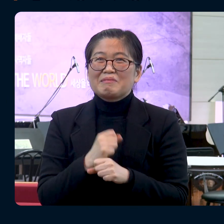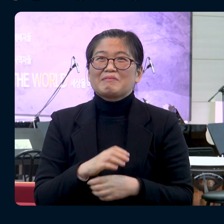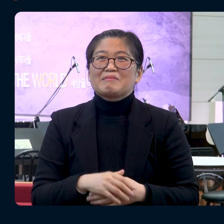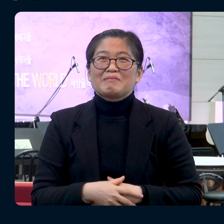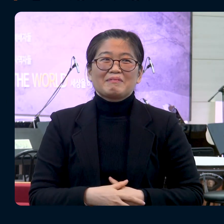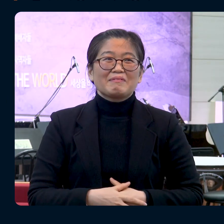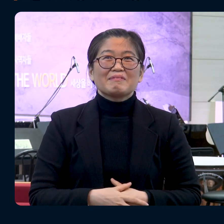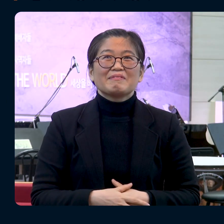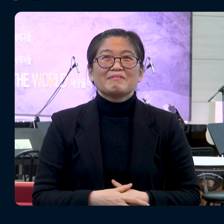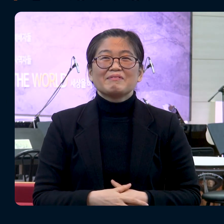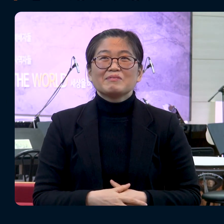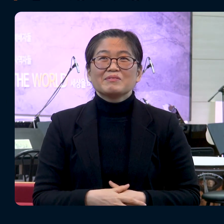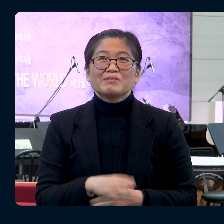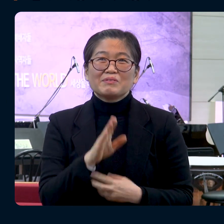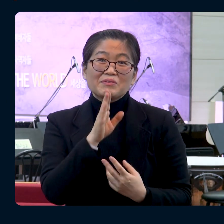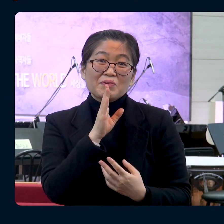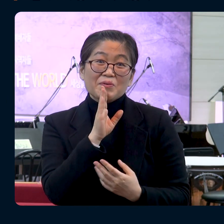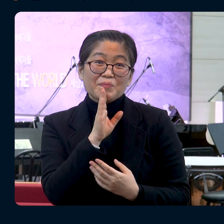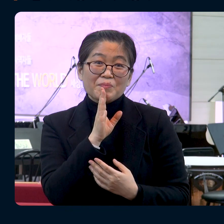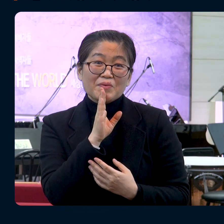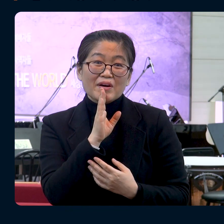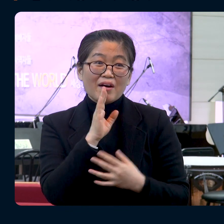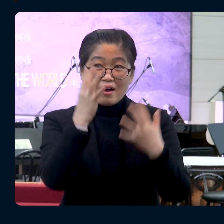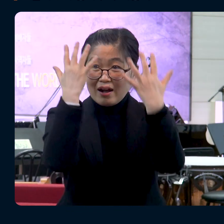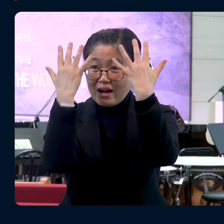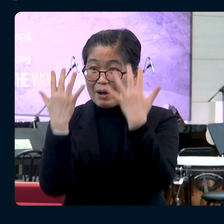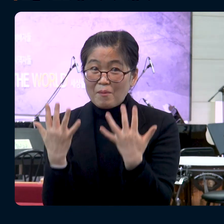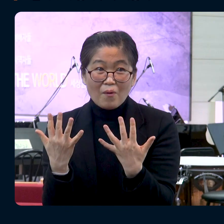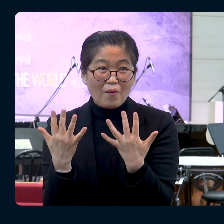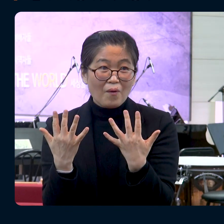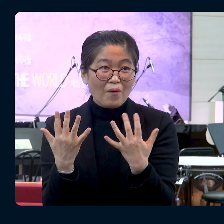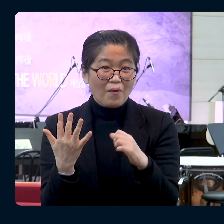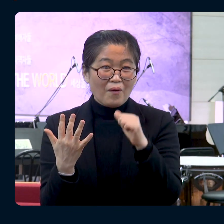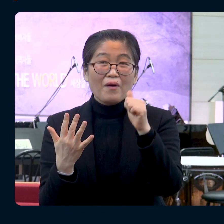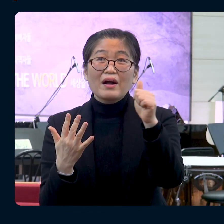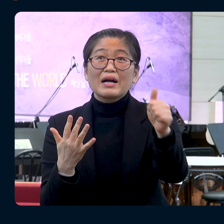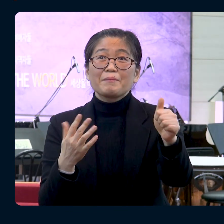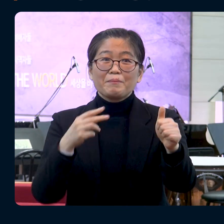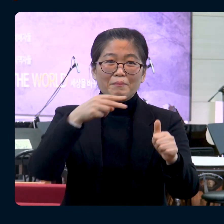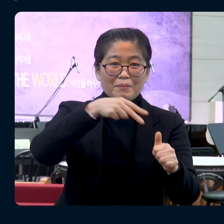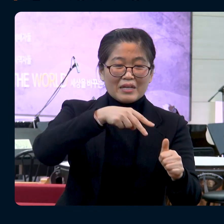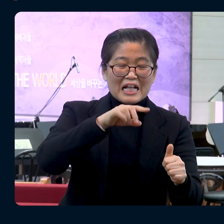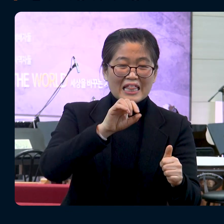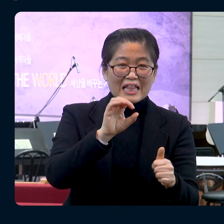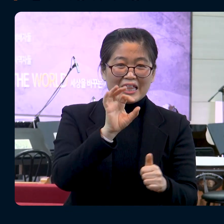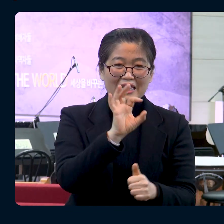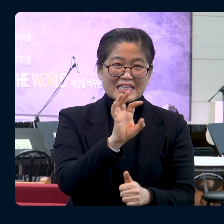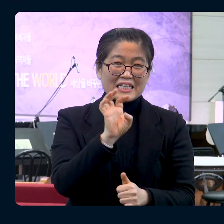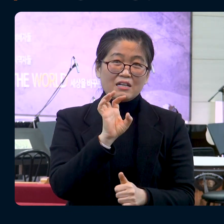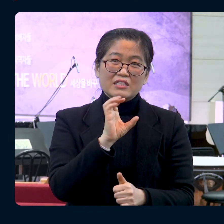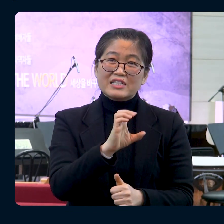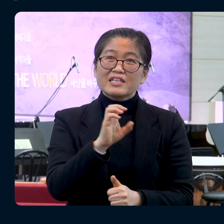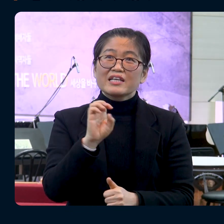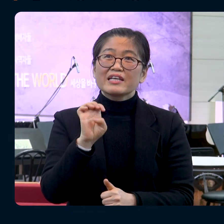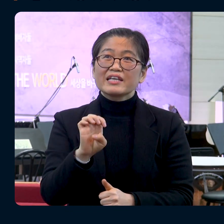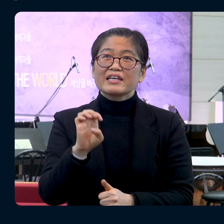없어요. 정말 진짜 보통 감방을 갖다가 우리가 영어로 셀